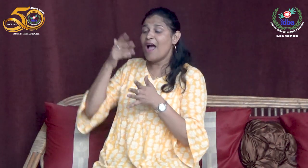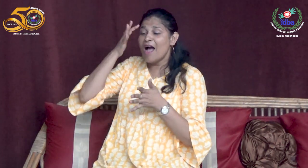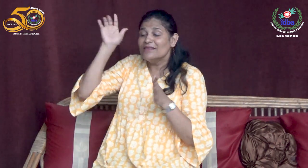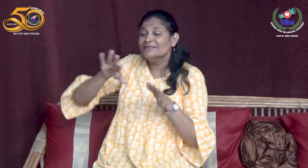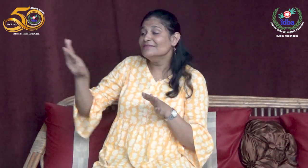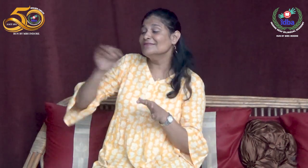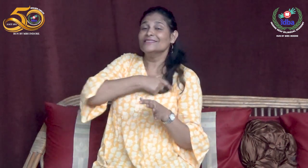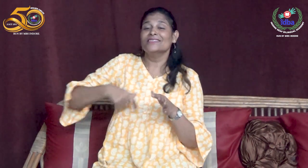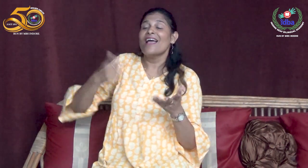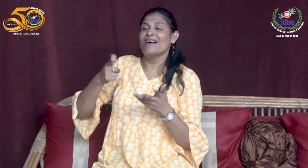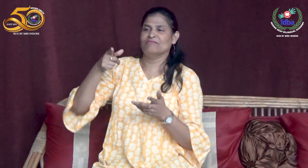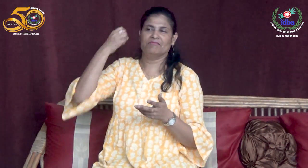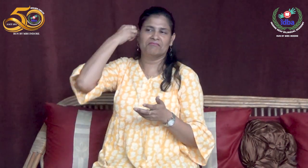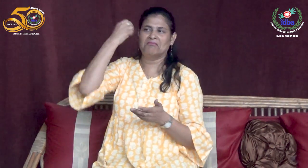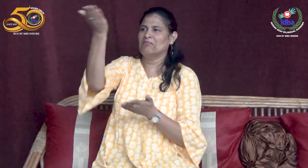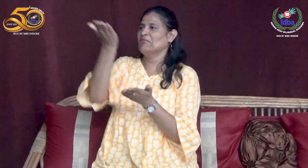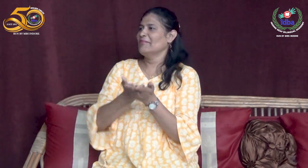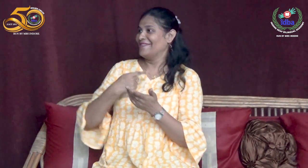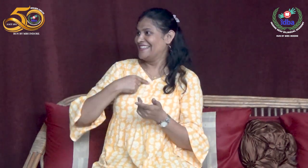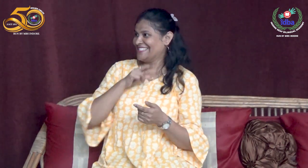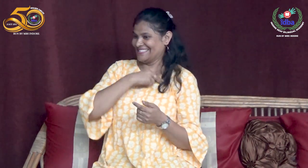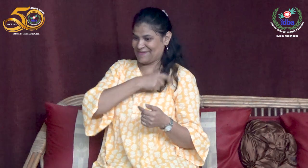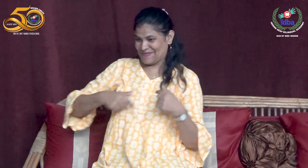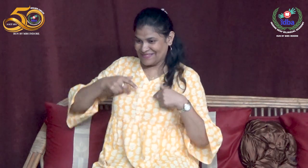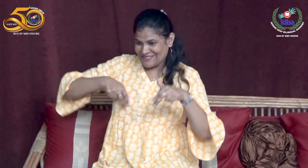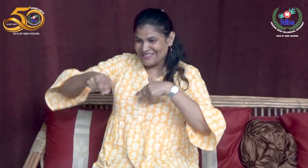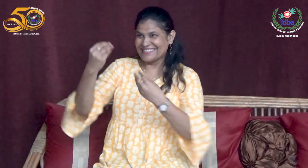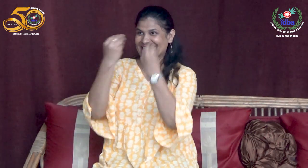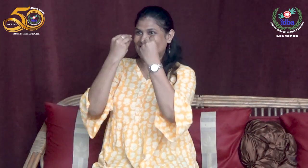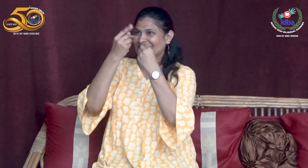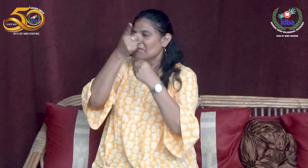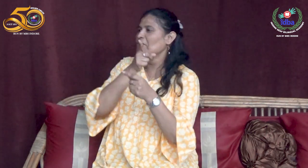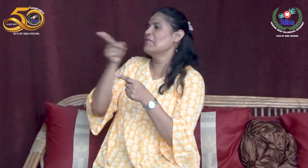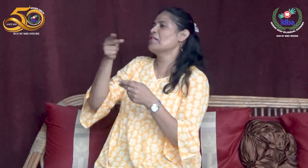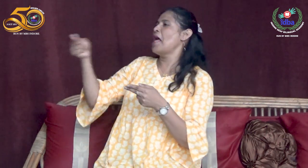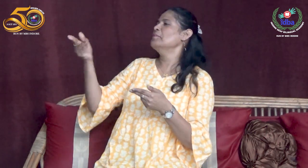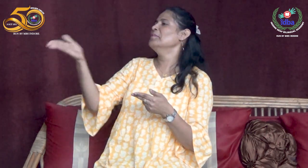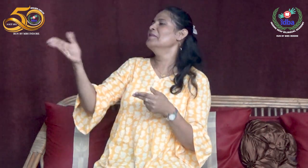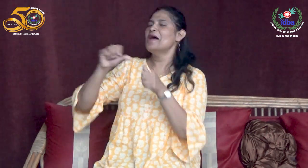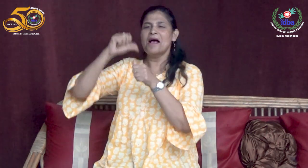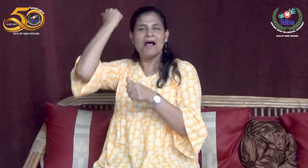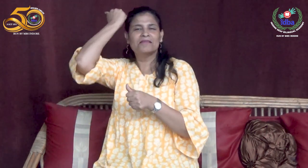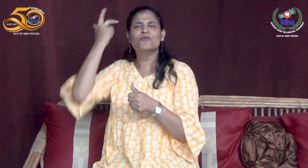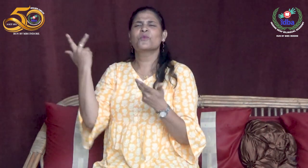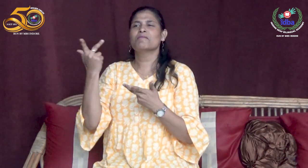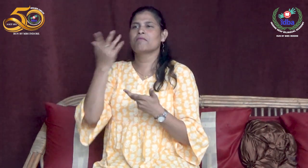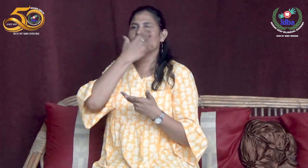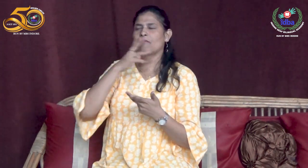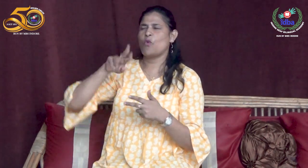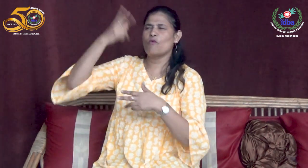आप जब आप सेलेक्ट हुई तो ये मेरा आइडिया नहीं था, वो जो हियरिंग थे, जो टीचर थे मेरे, उन्होंने मुझे बताया कि अंकिता कर सकती